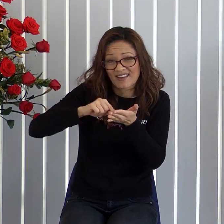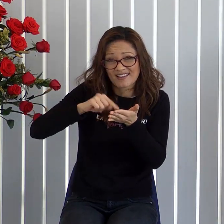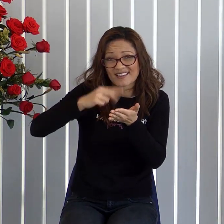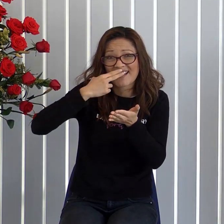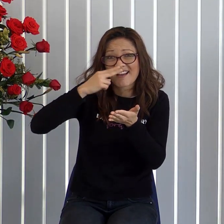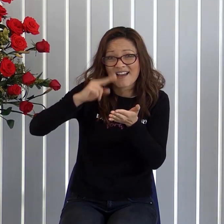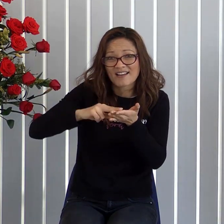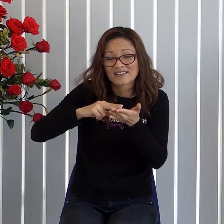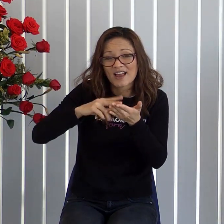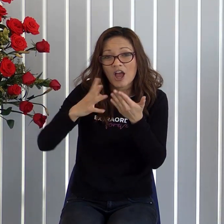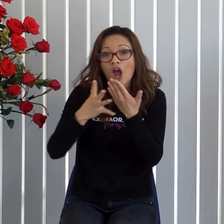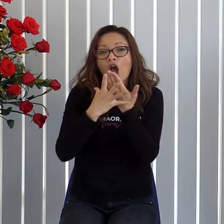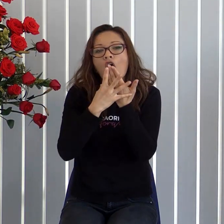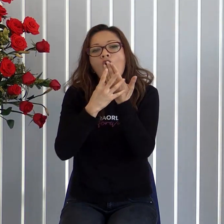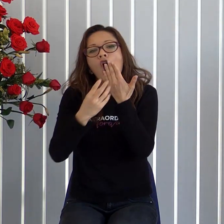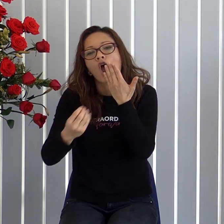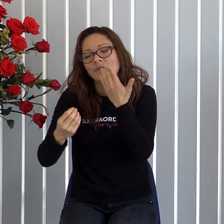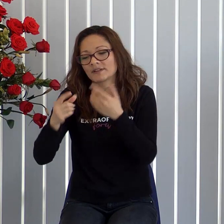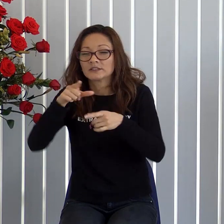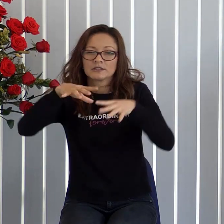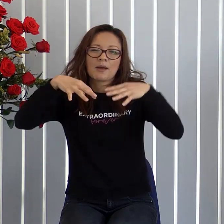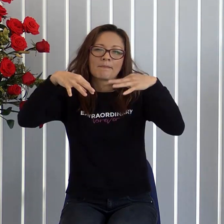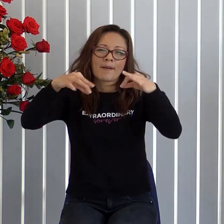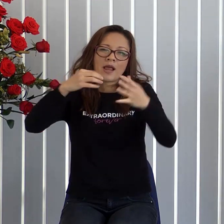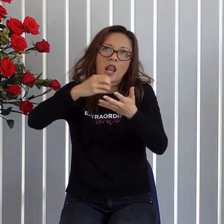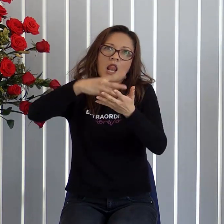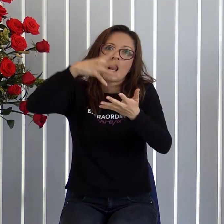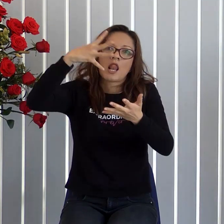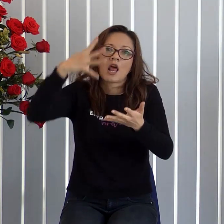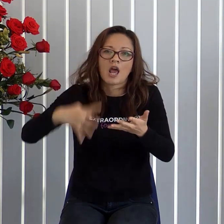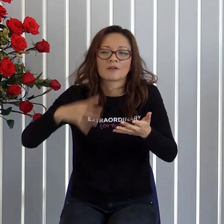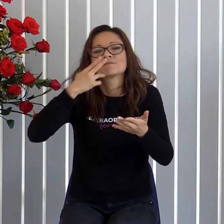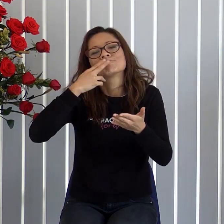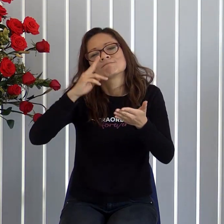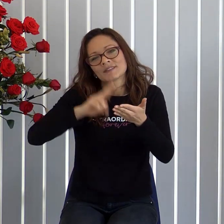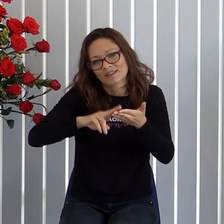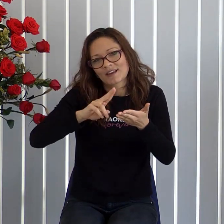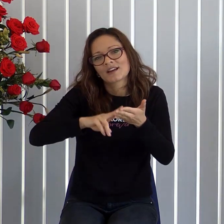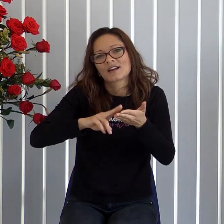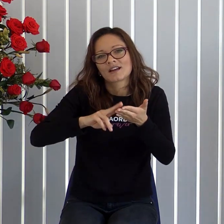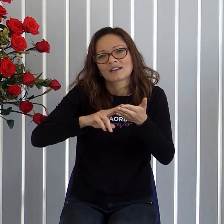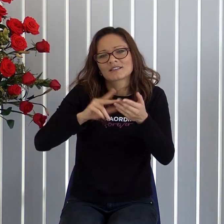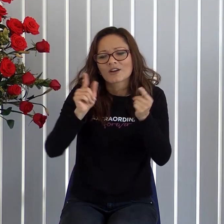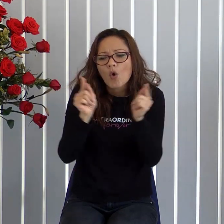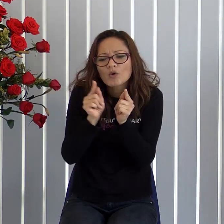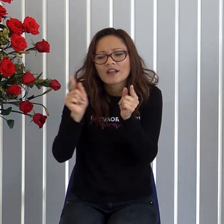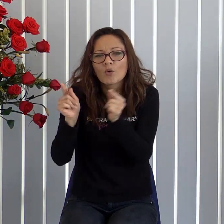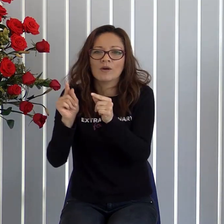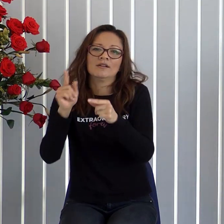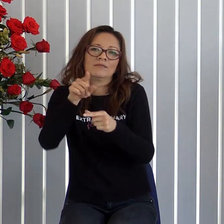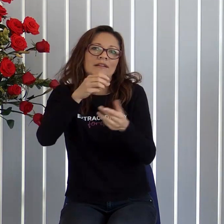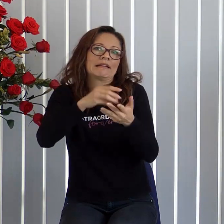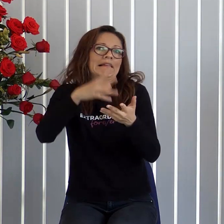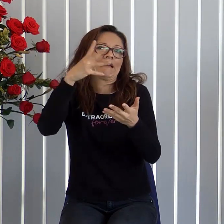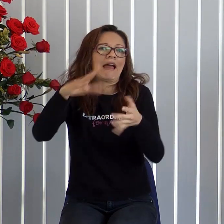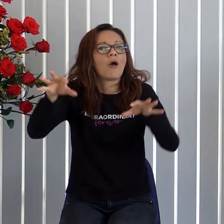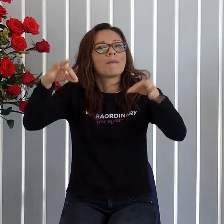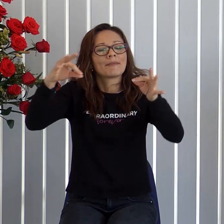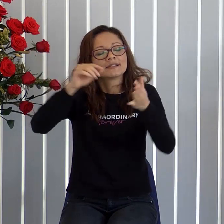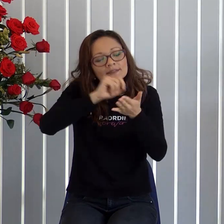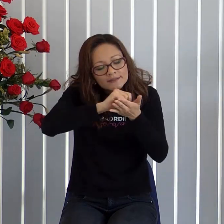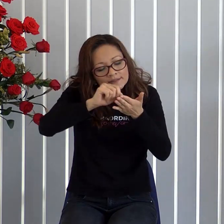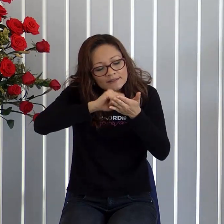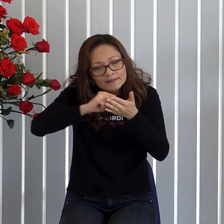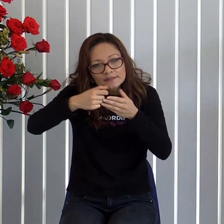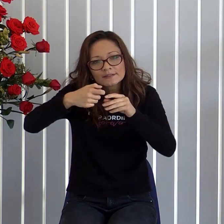tenían que copiarla, además el papel era carísimo, entonces pues por eso las cartas son tan cortitas, ¿no? Copiaban la carta